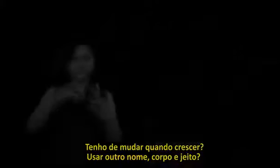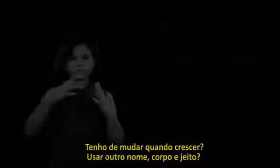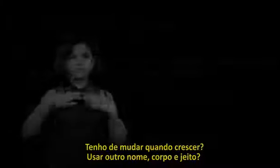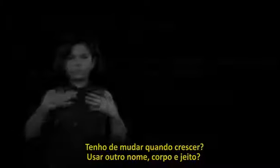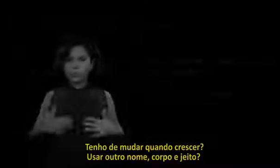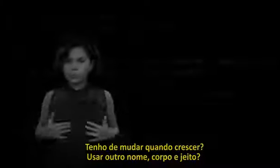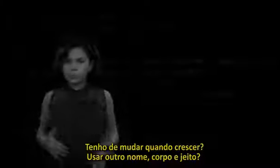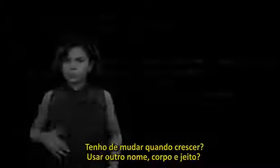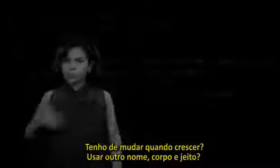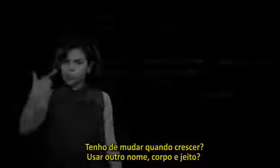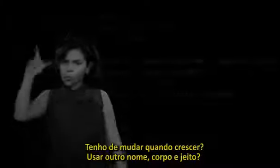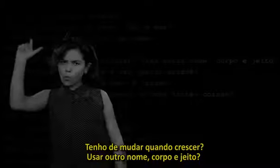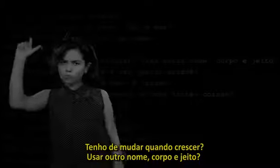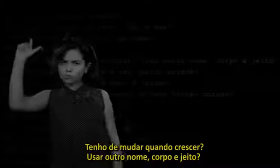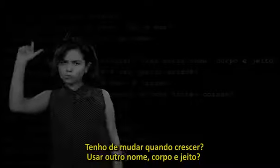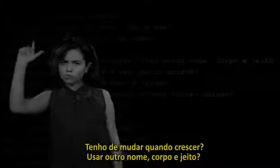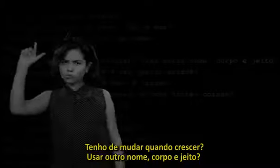Usar outro nome?